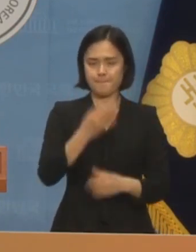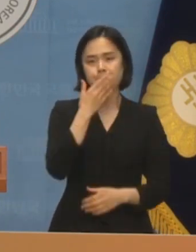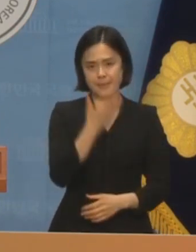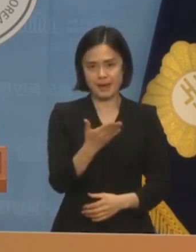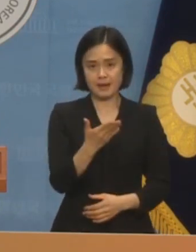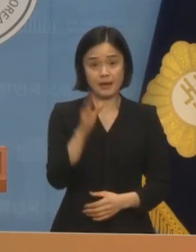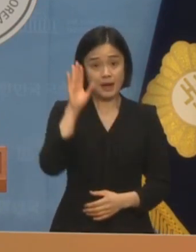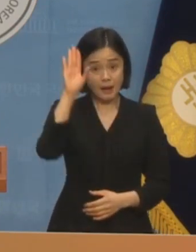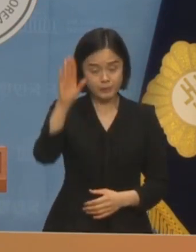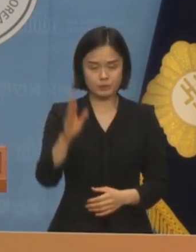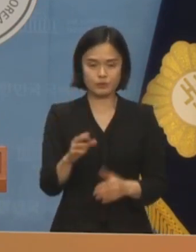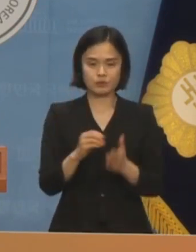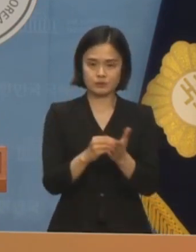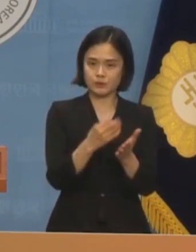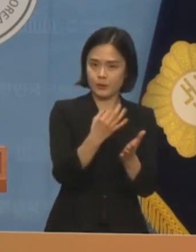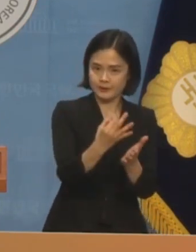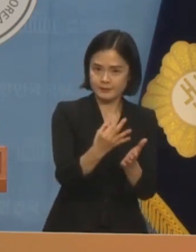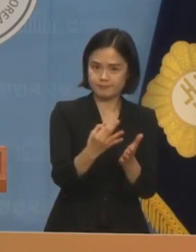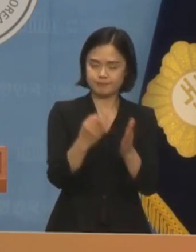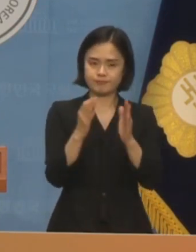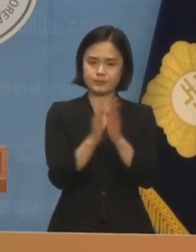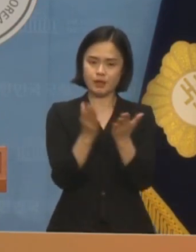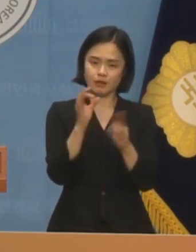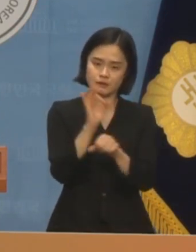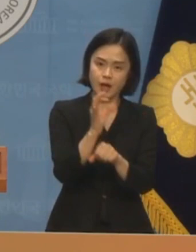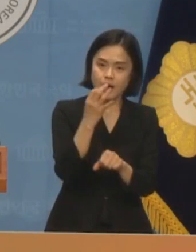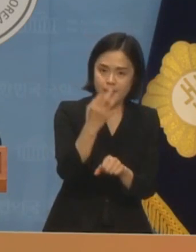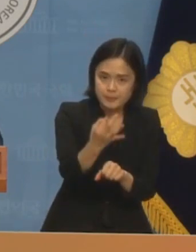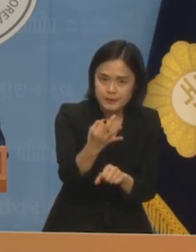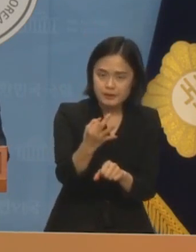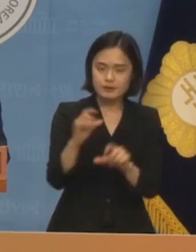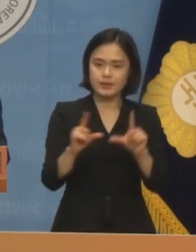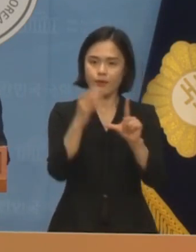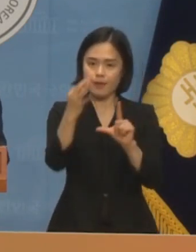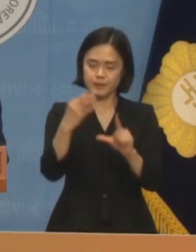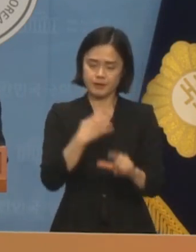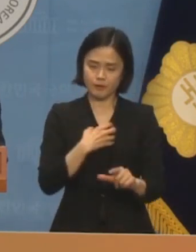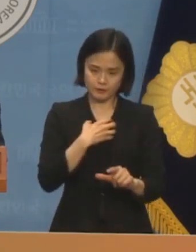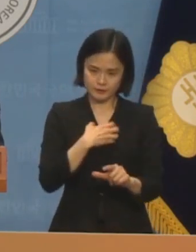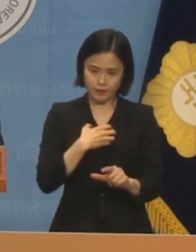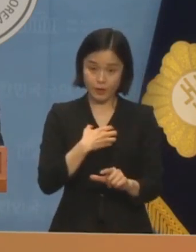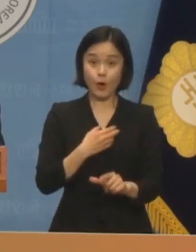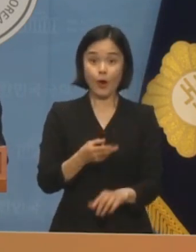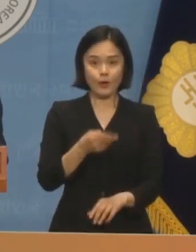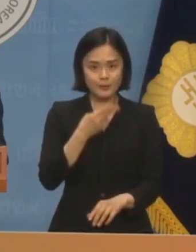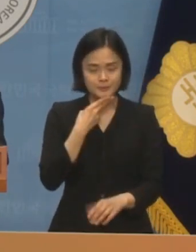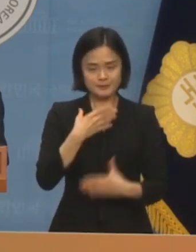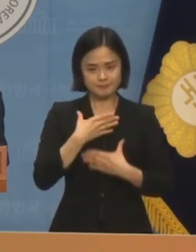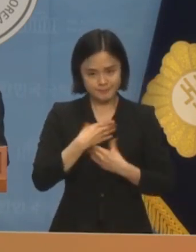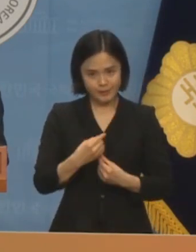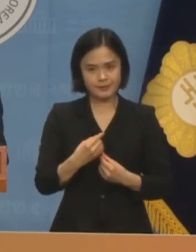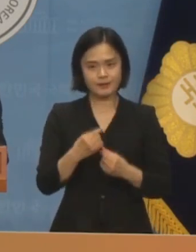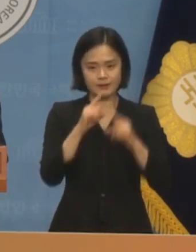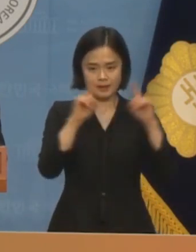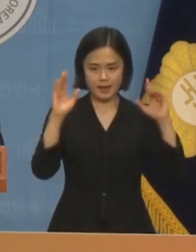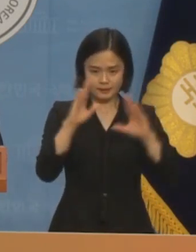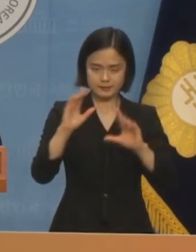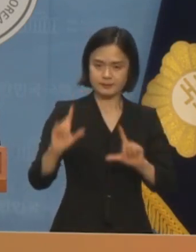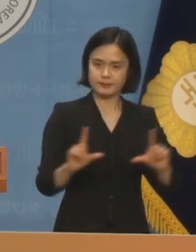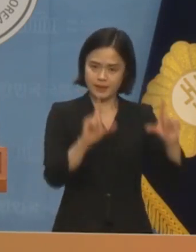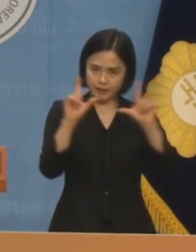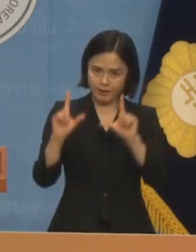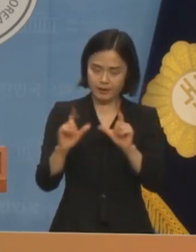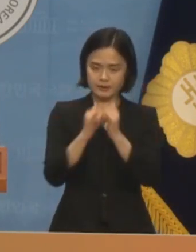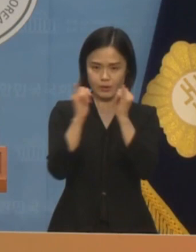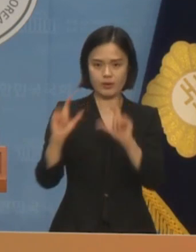교재비, 생활비 걱정하지 않고 학교를 다닐 수 있도록 대학생 무상등록금 법안을 마련할 계획입니다.